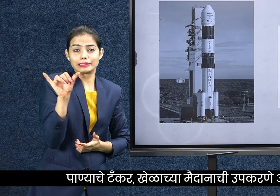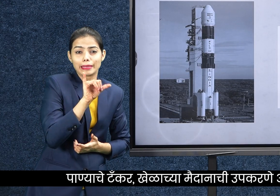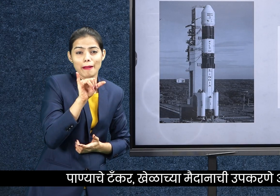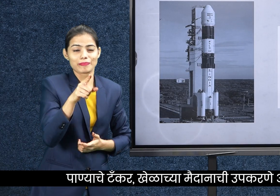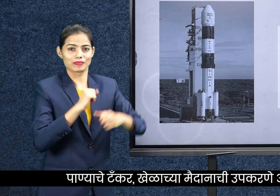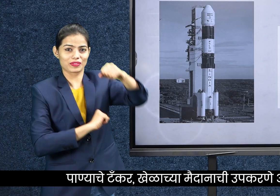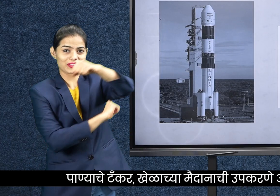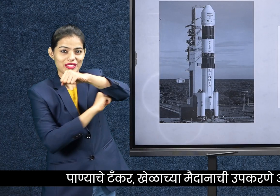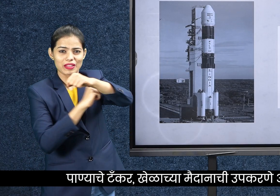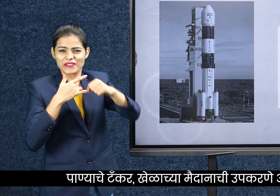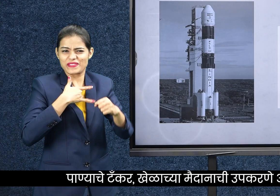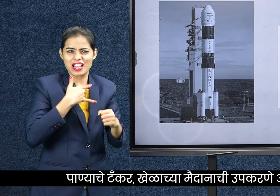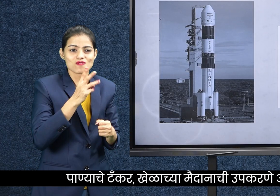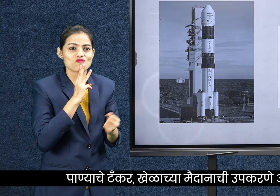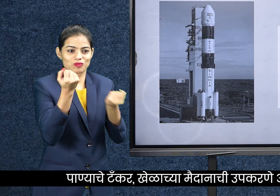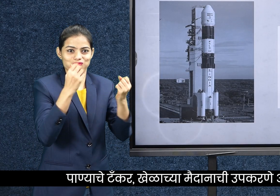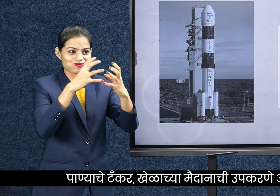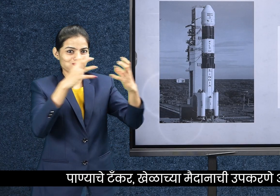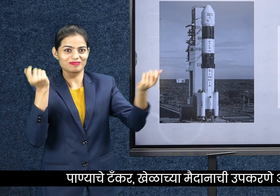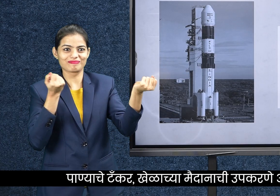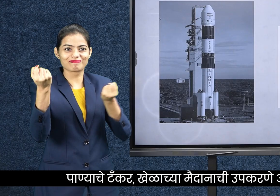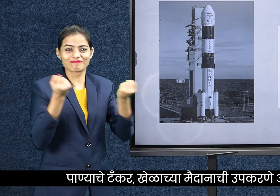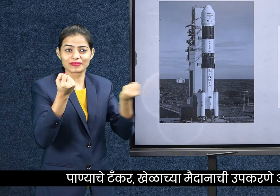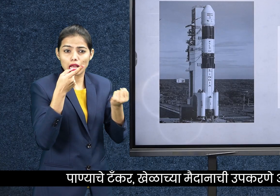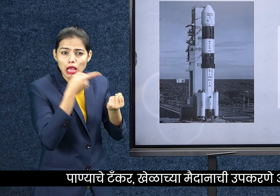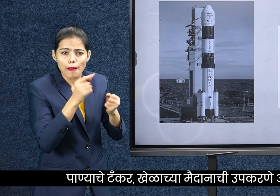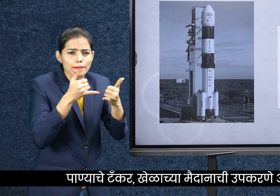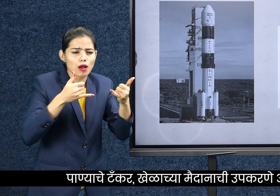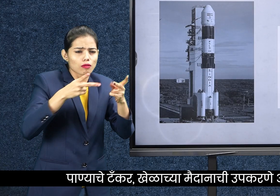पाण्याचे टँकर, खेळाच्या मैदानाची उपकरणे आणि अगदी काही वस्तू